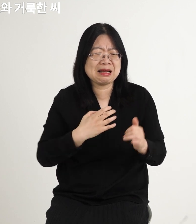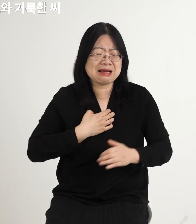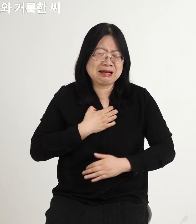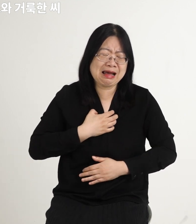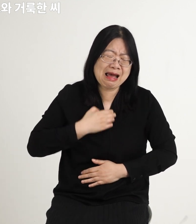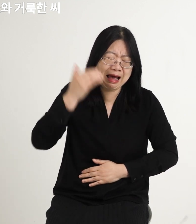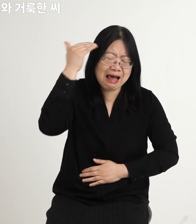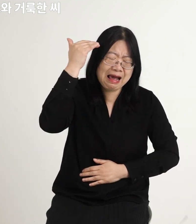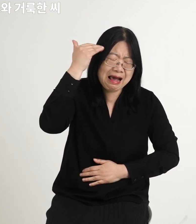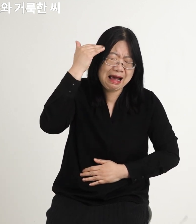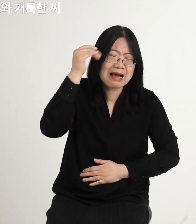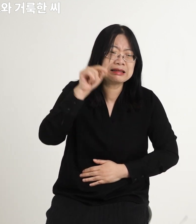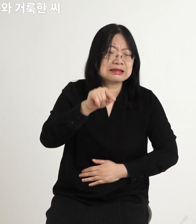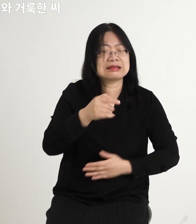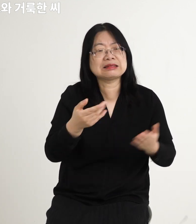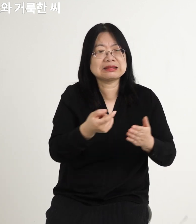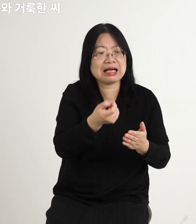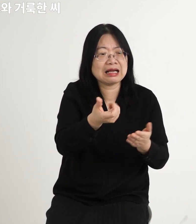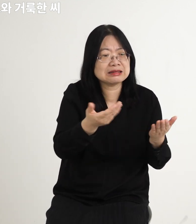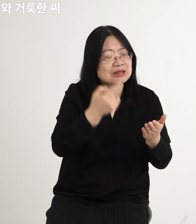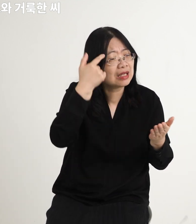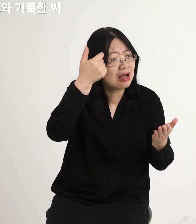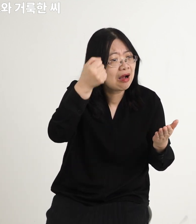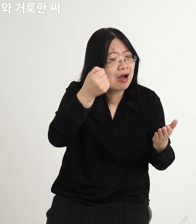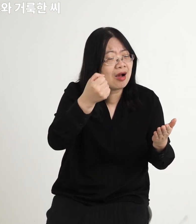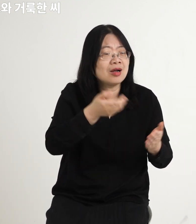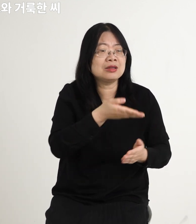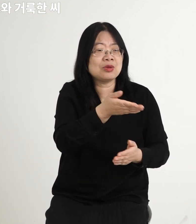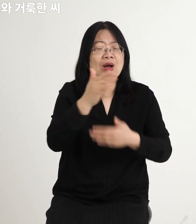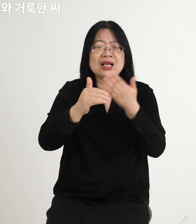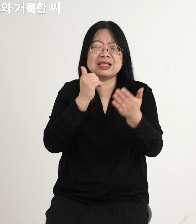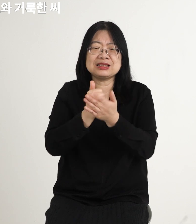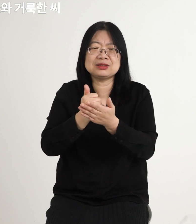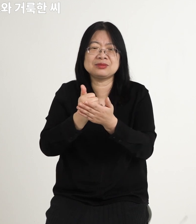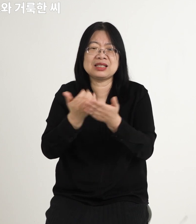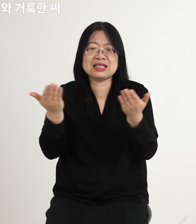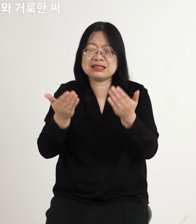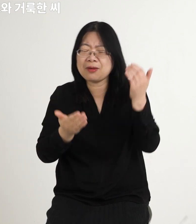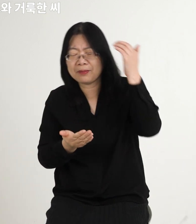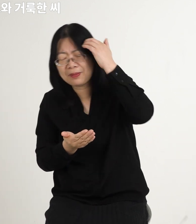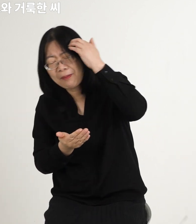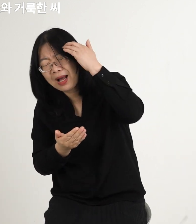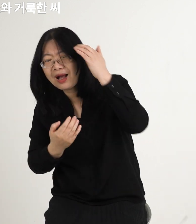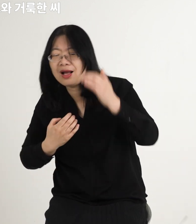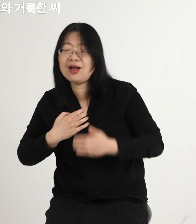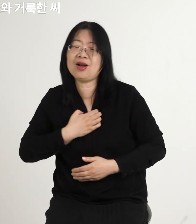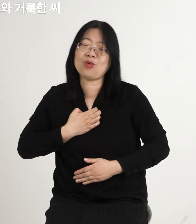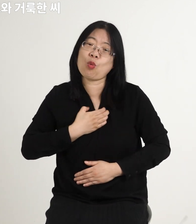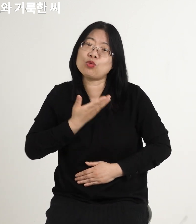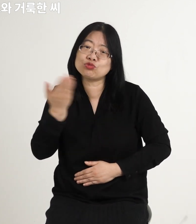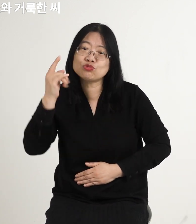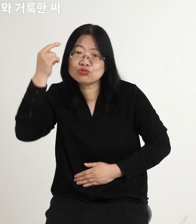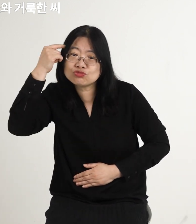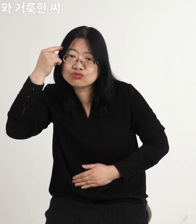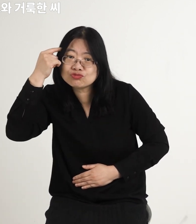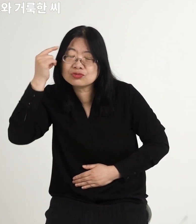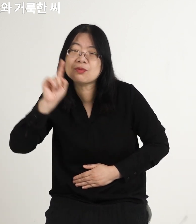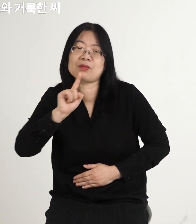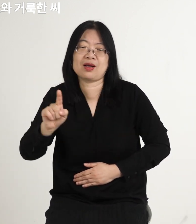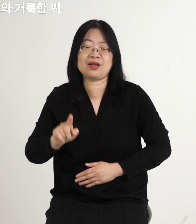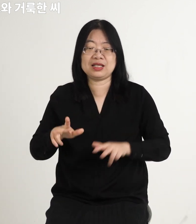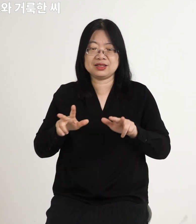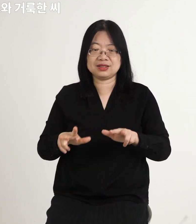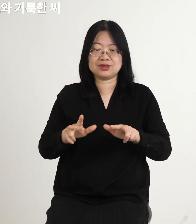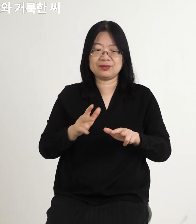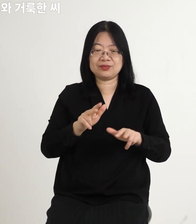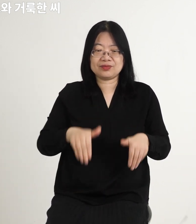작은 일로 여겨 또 나의 하나님을 괴롭히려느냐? 이 말은 지금